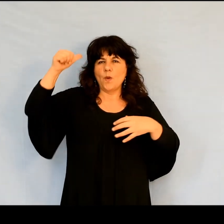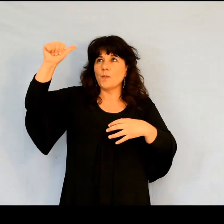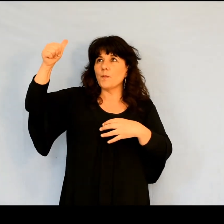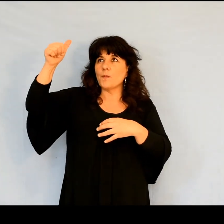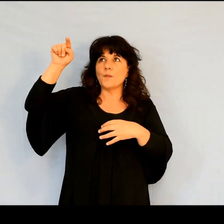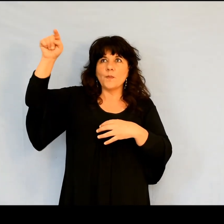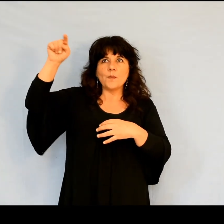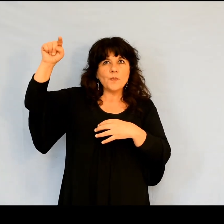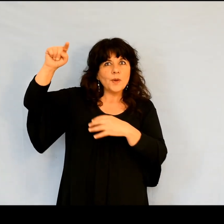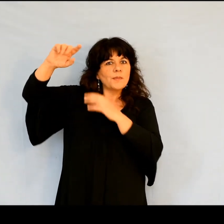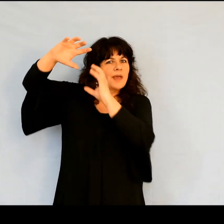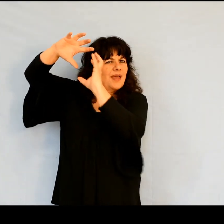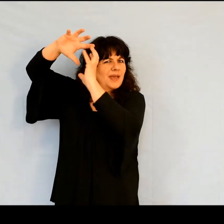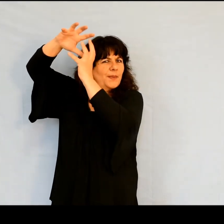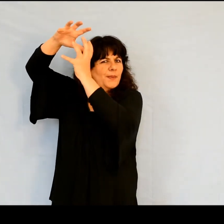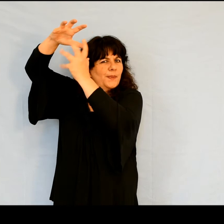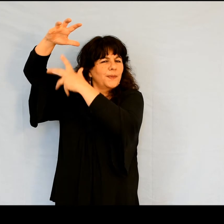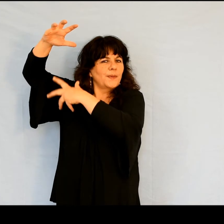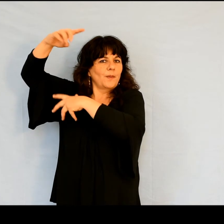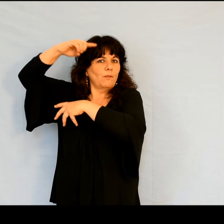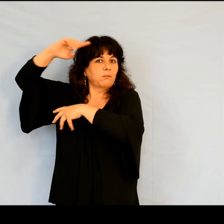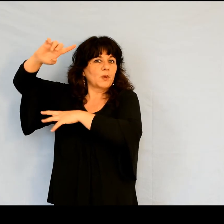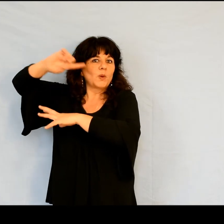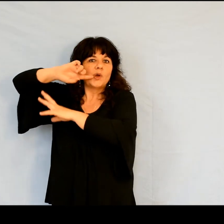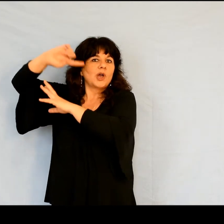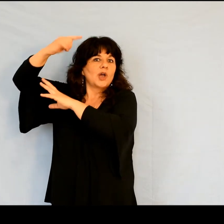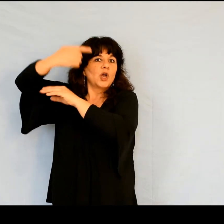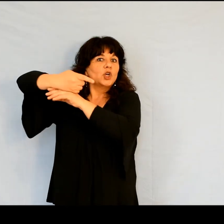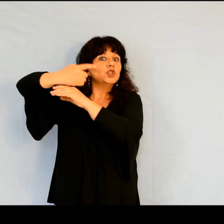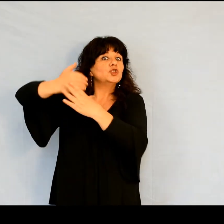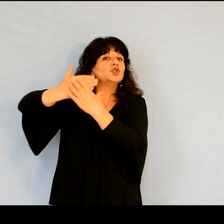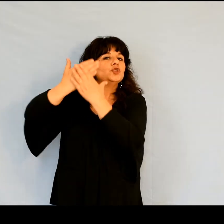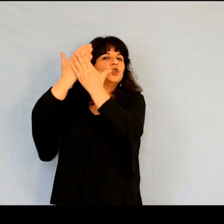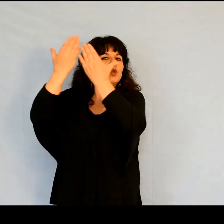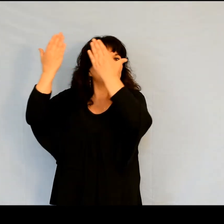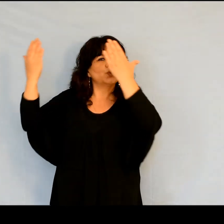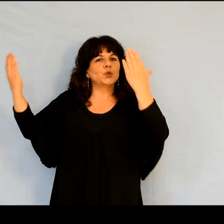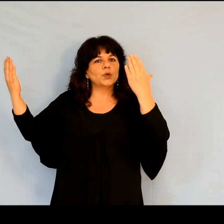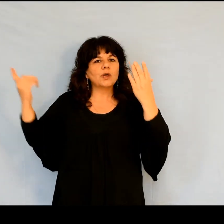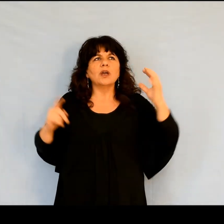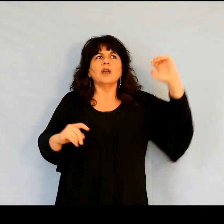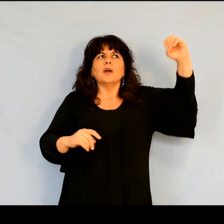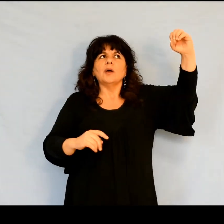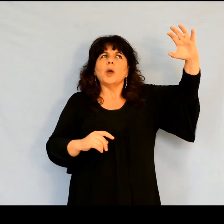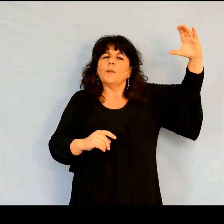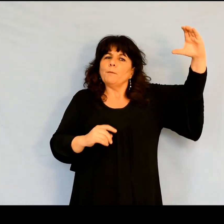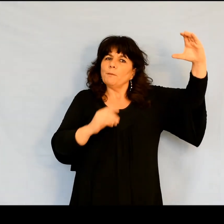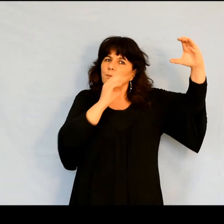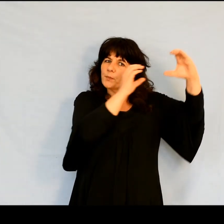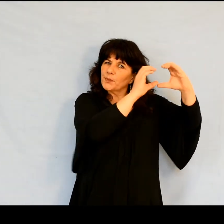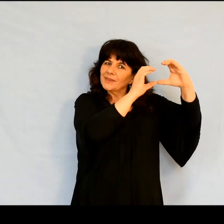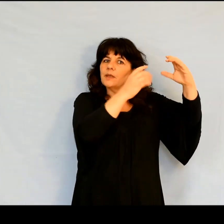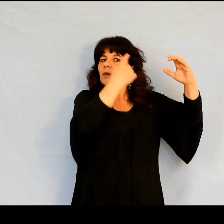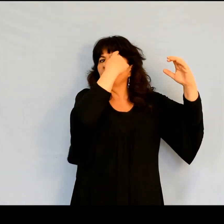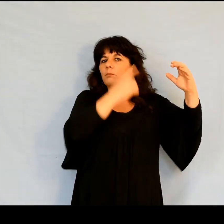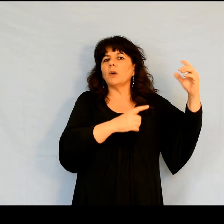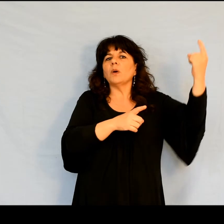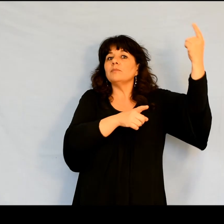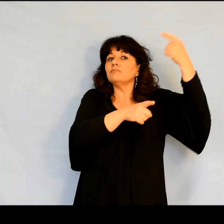au jour, et le plus petit pour commander à la nuit. Il fit aussi